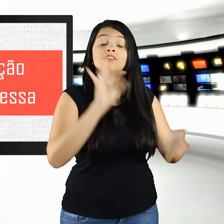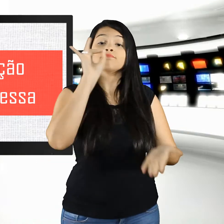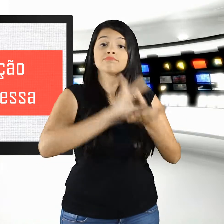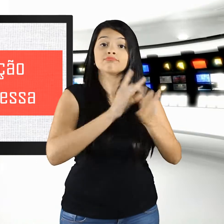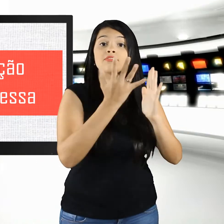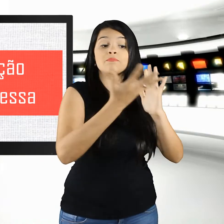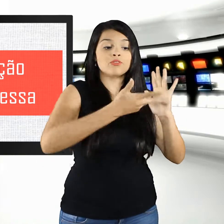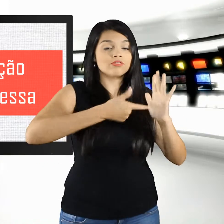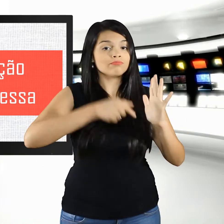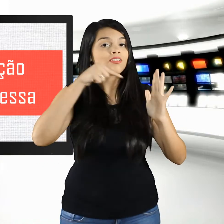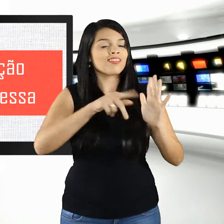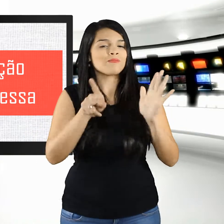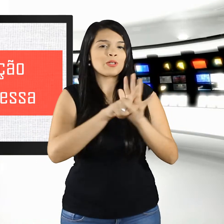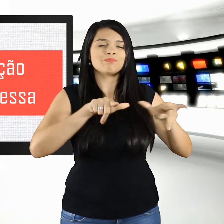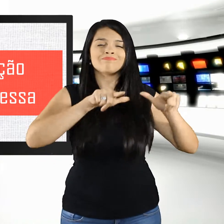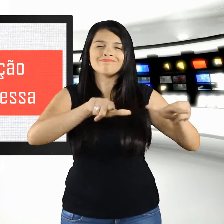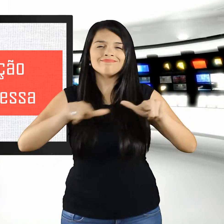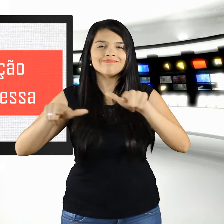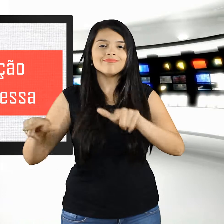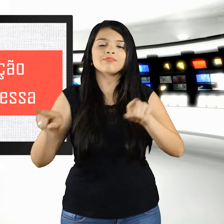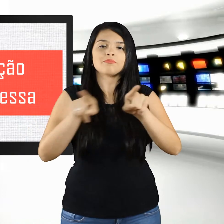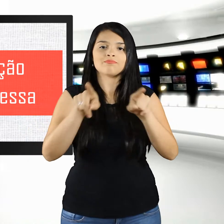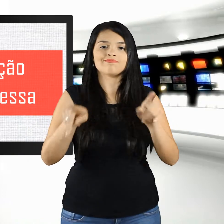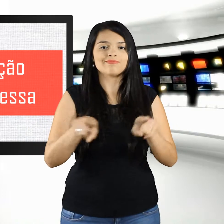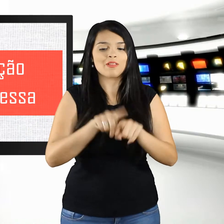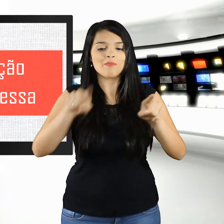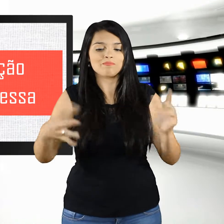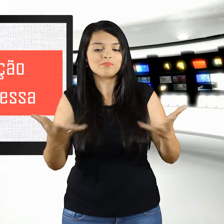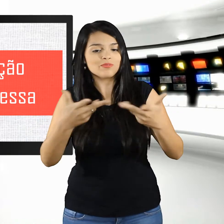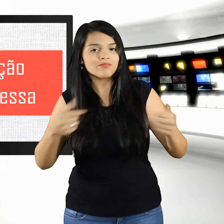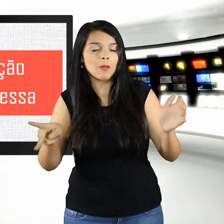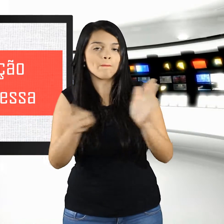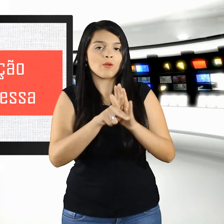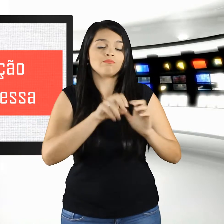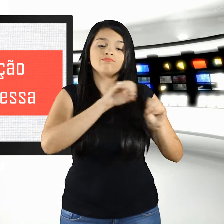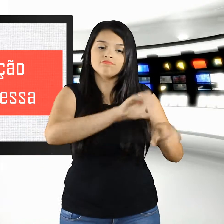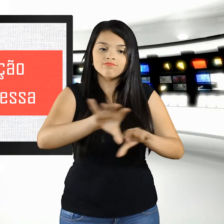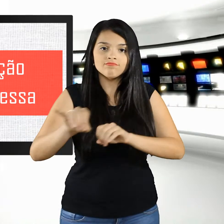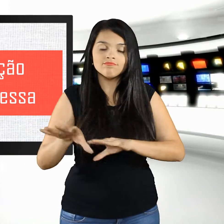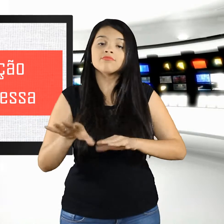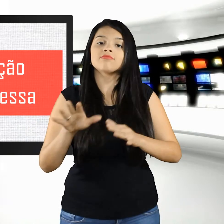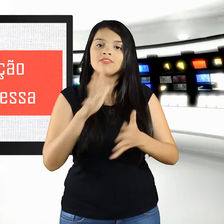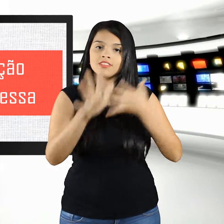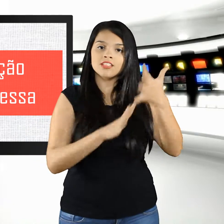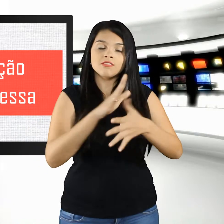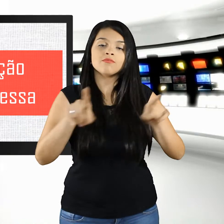para Certificação de Proficiência no Uso e no Ensino de Libras, e Certificação de Proficiência